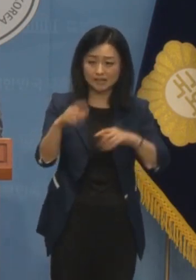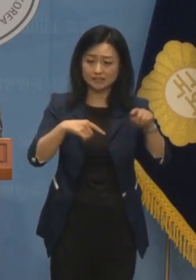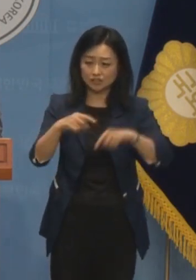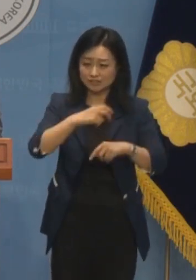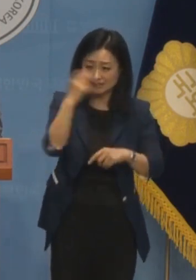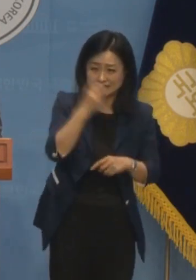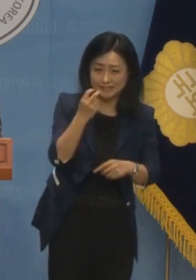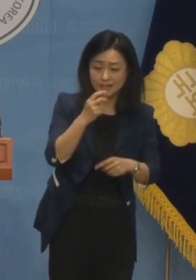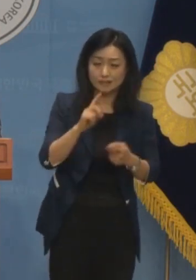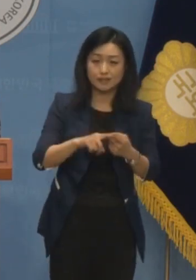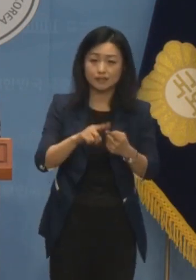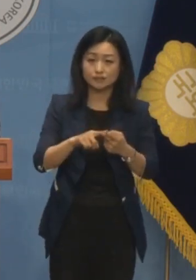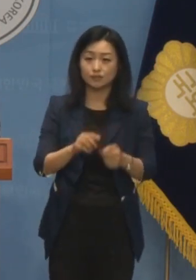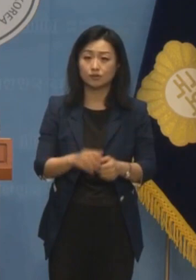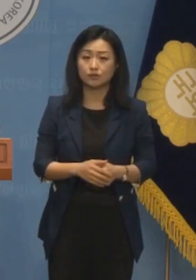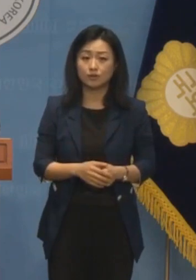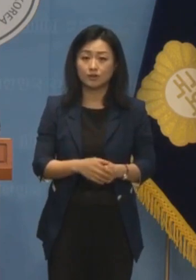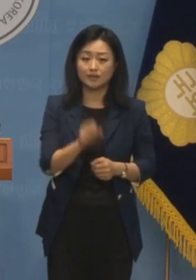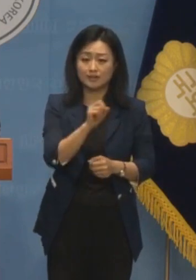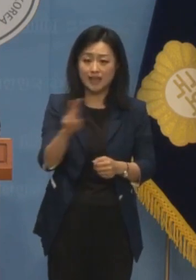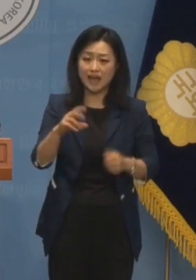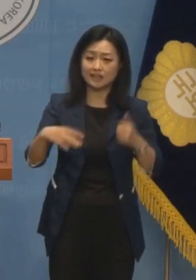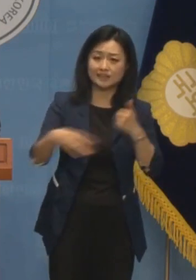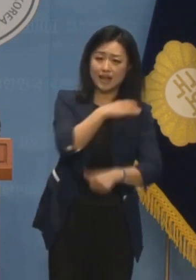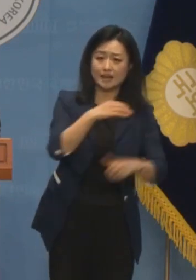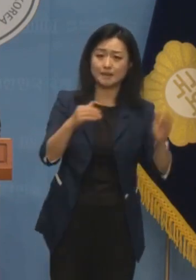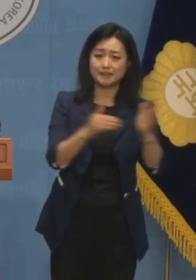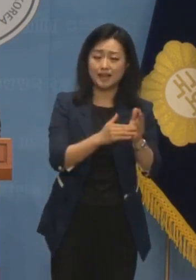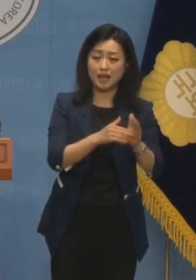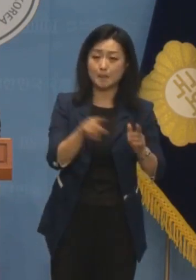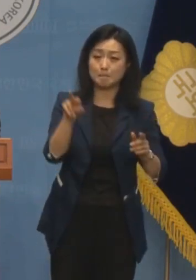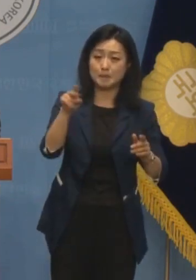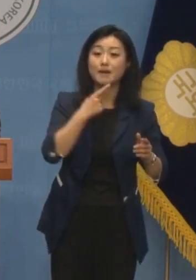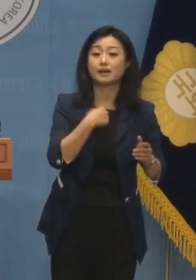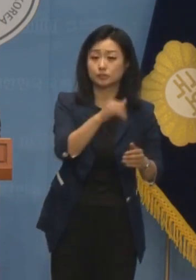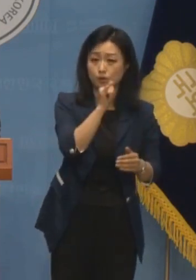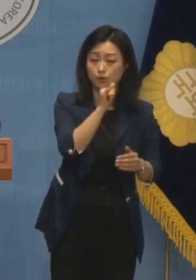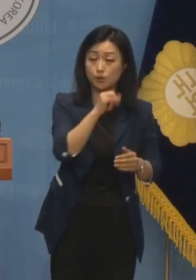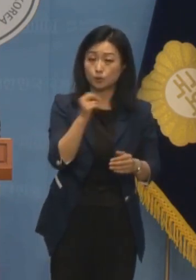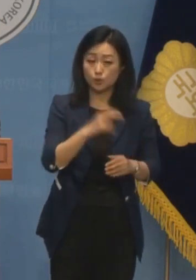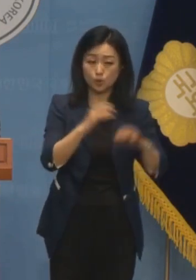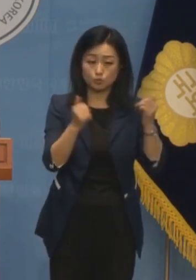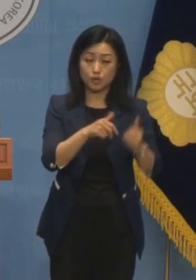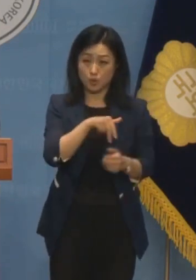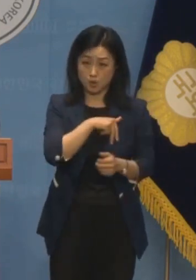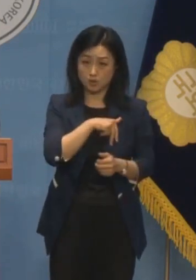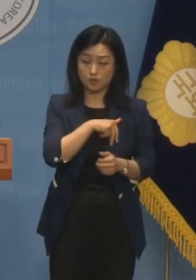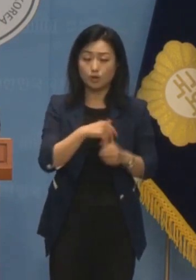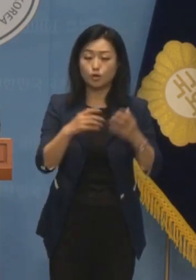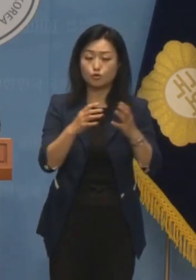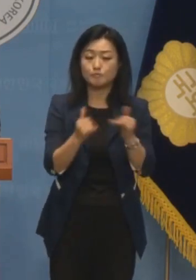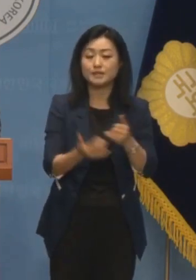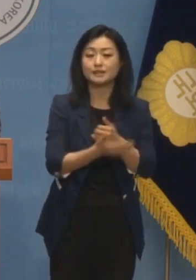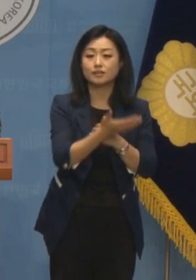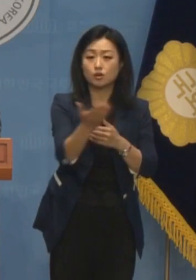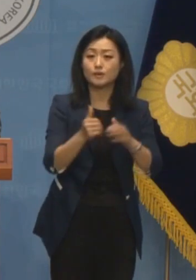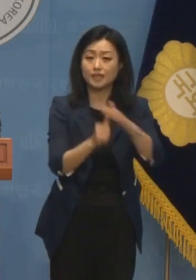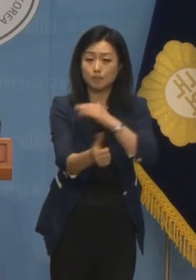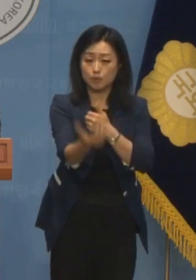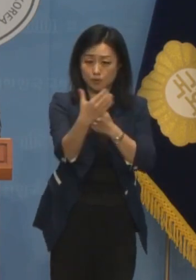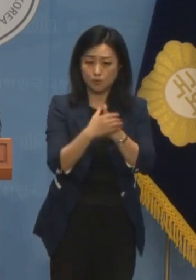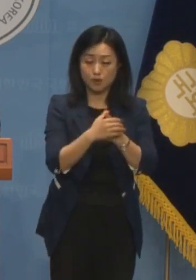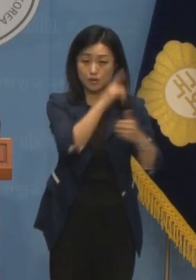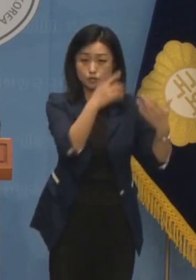정치사찰이라며 명백한 야당 탄압이라고 비판한 바 있습니다. 또 국회의원은 국민을 대표해서